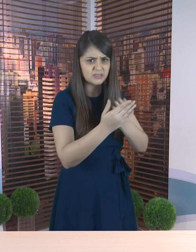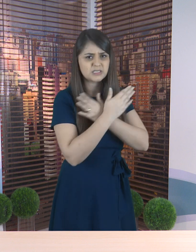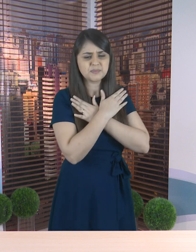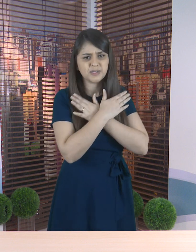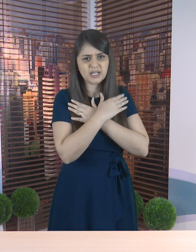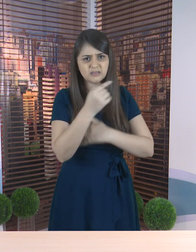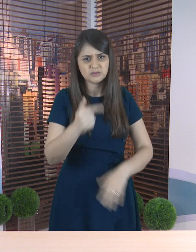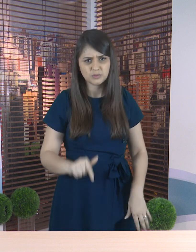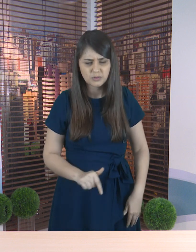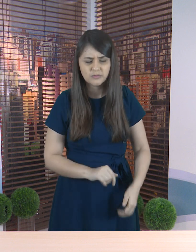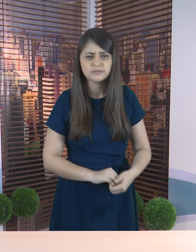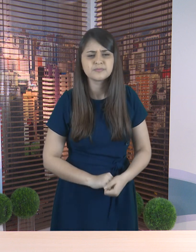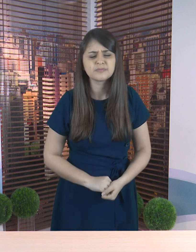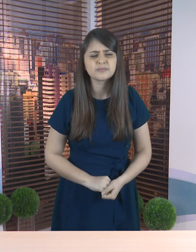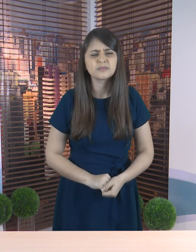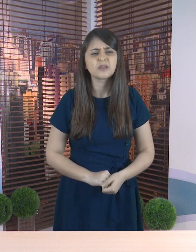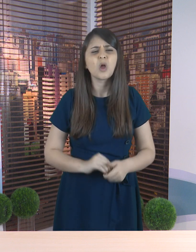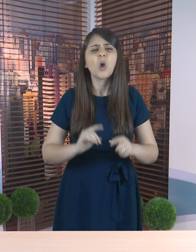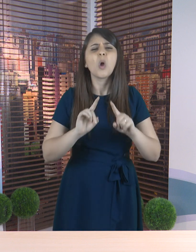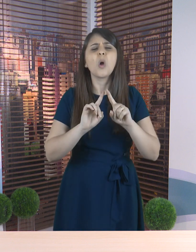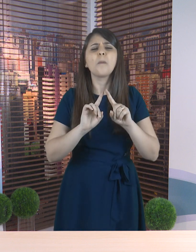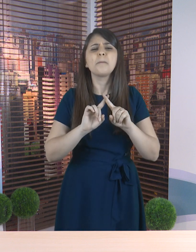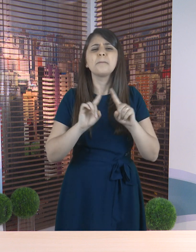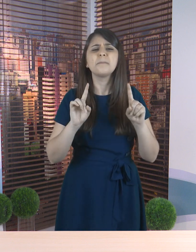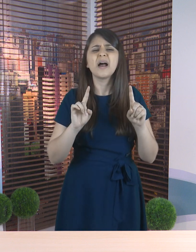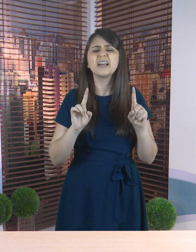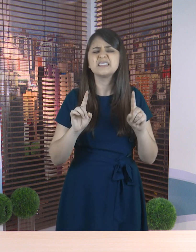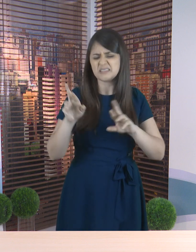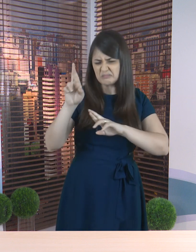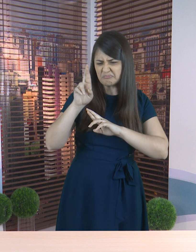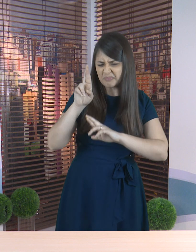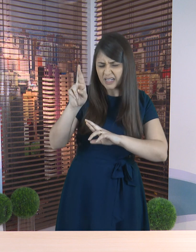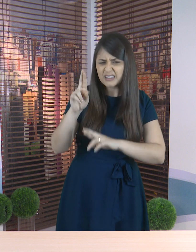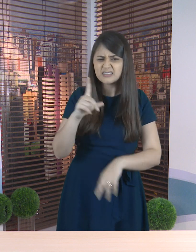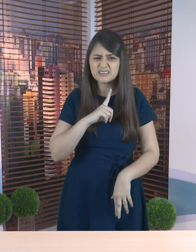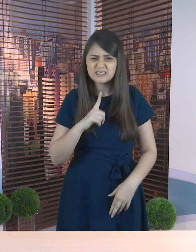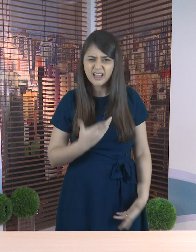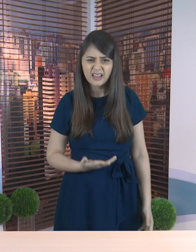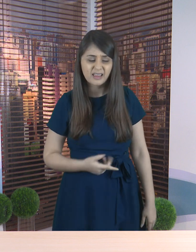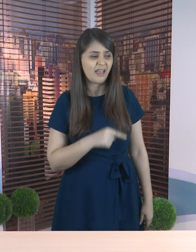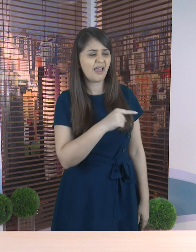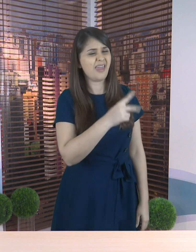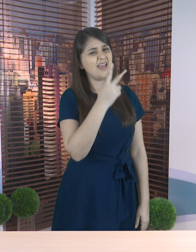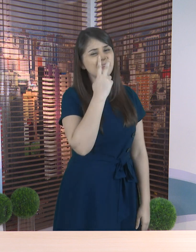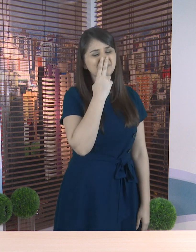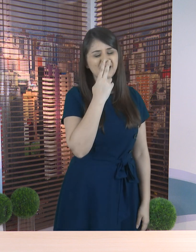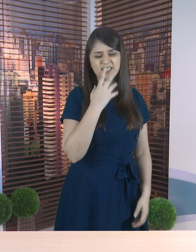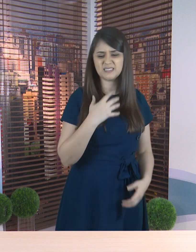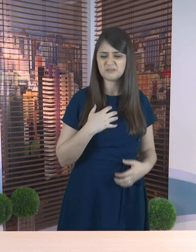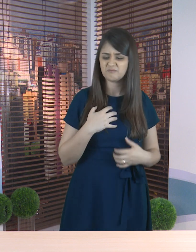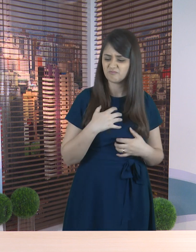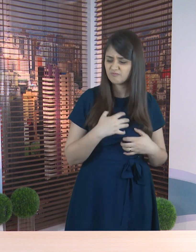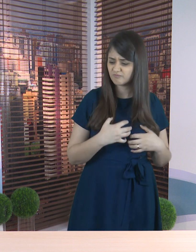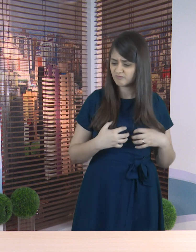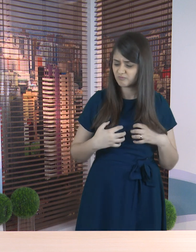uma árvore, quando tem o seu tronco cortado, volta a ter brotos novamente. Mas isso não